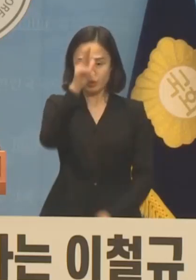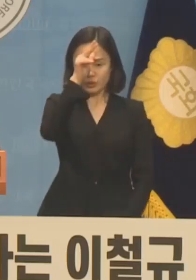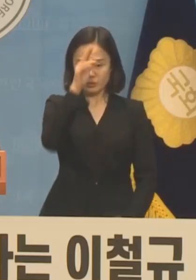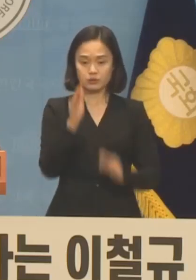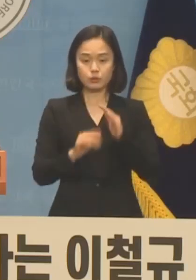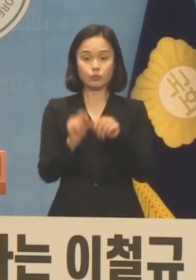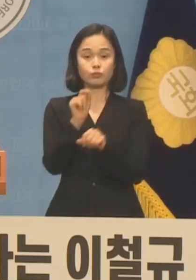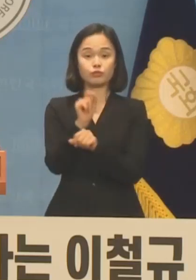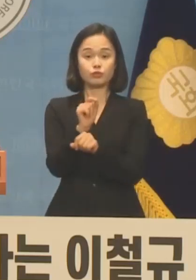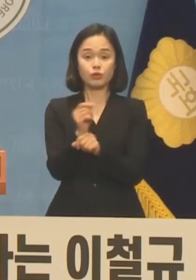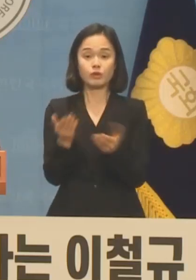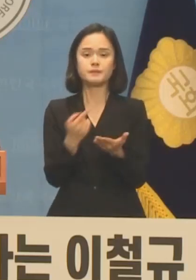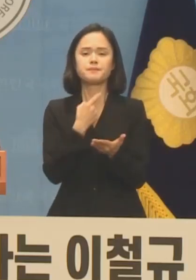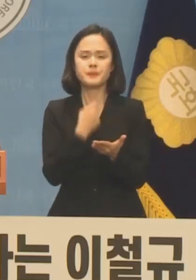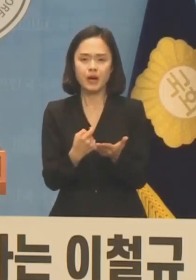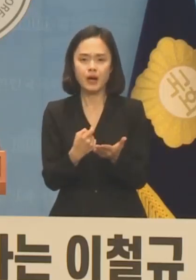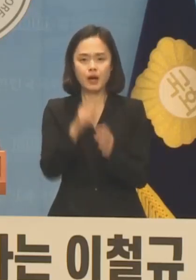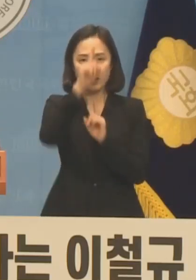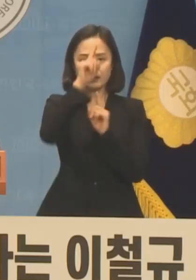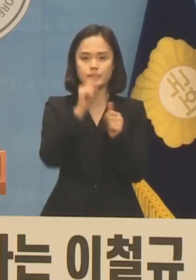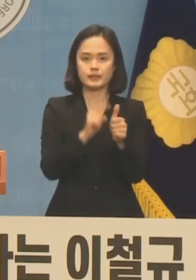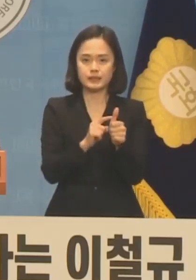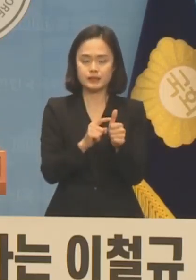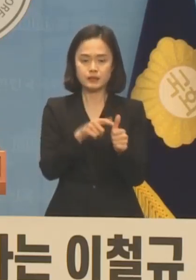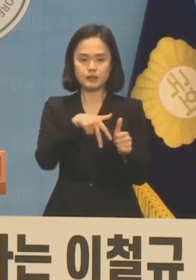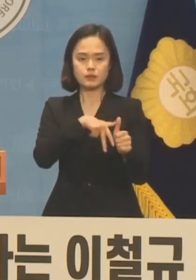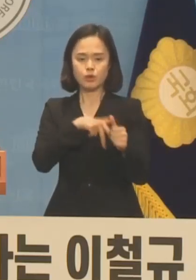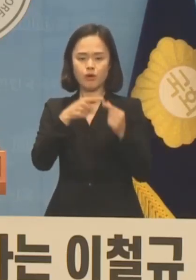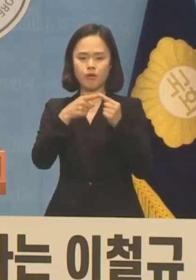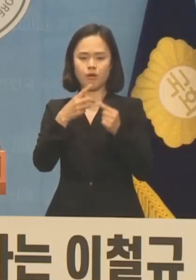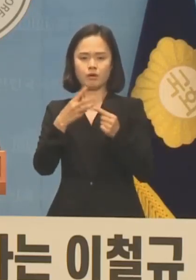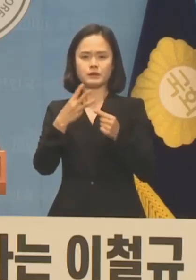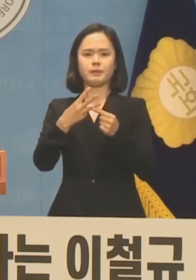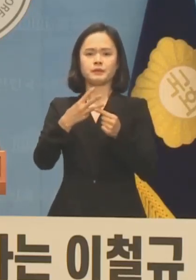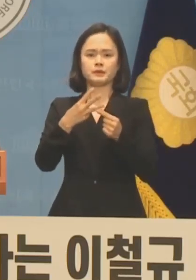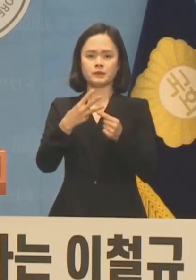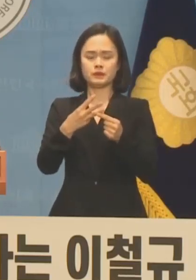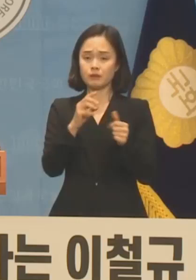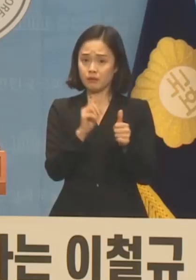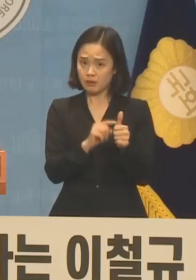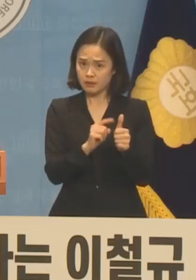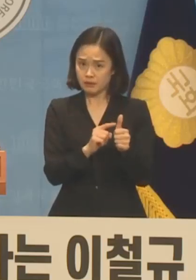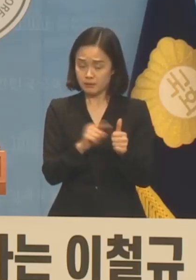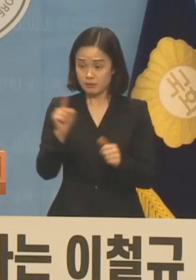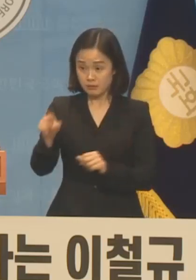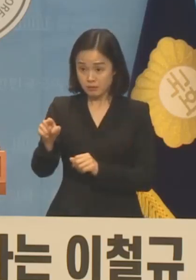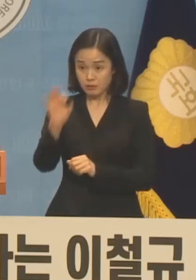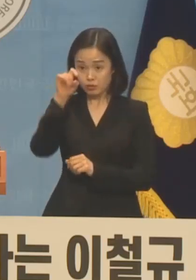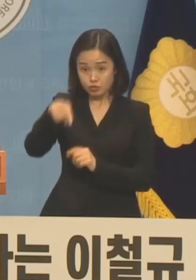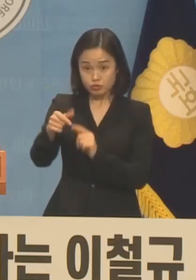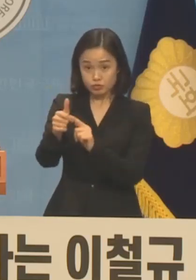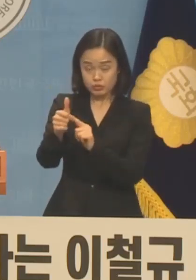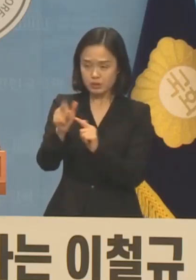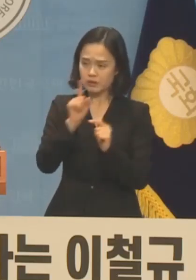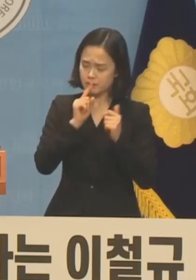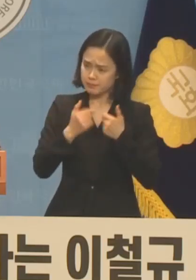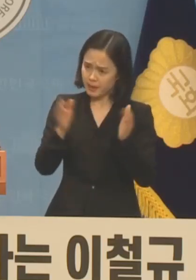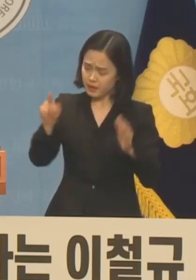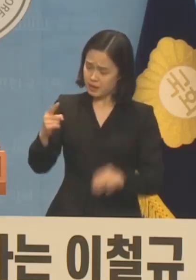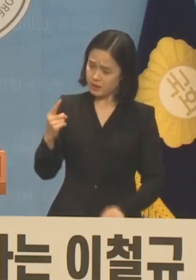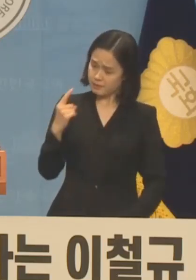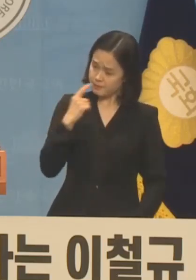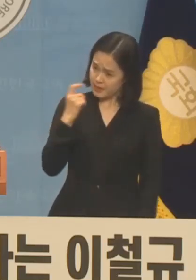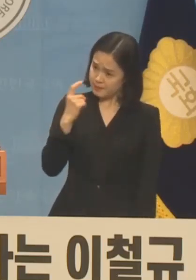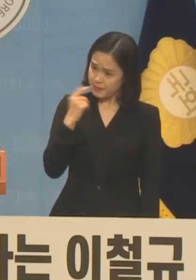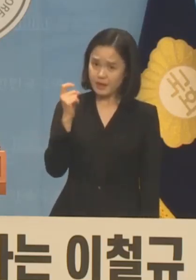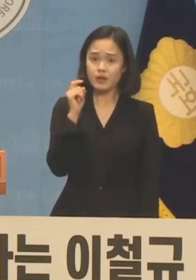3선 국회의원의 자리에서 나중에 훗날을 생각하라라는 등의 협박성 발언을 함으로써 위력에 의해